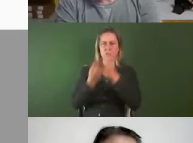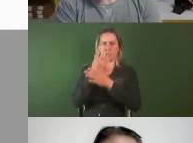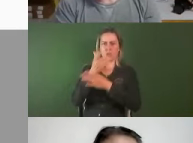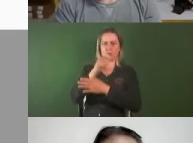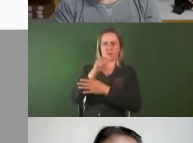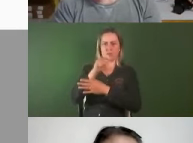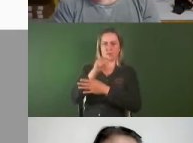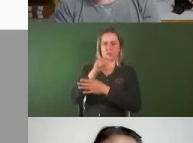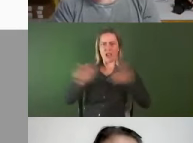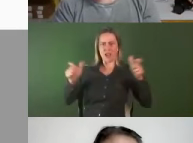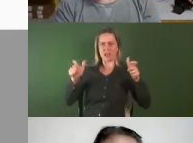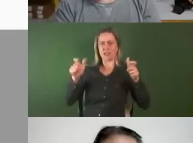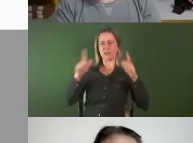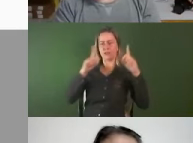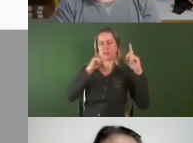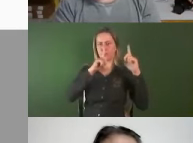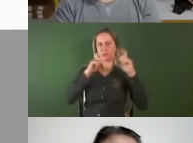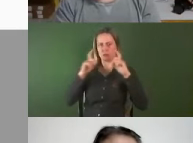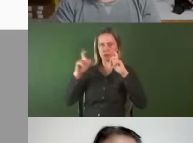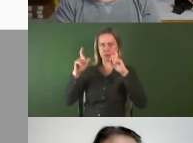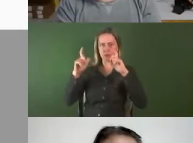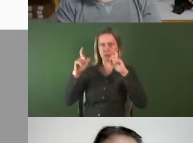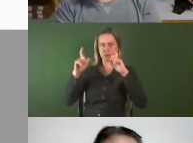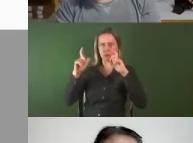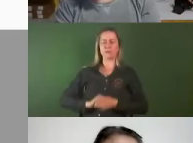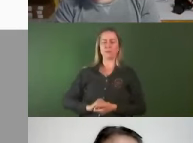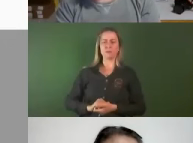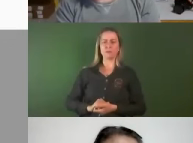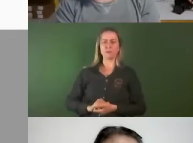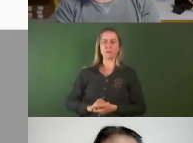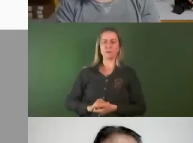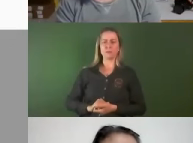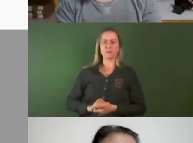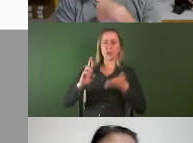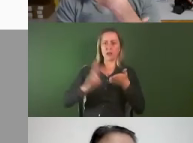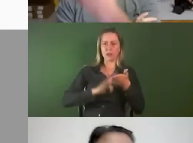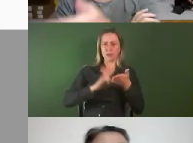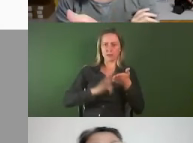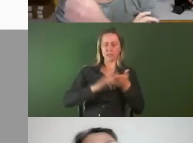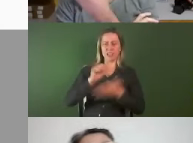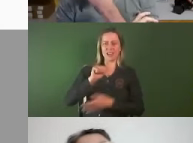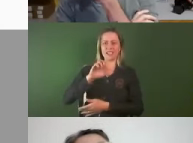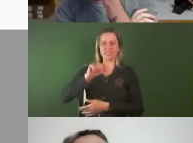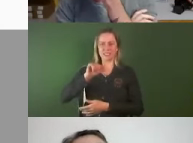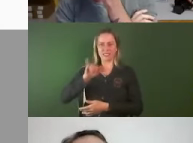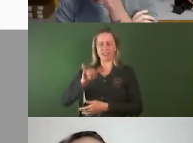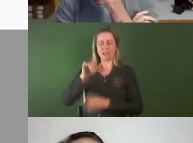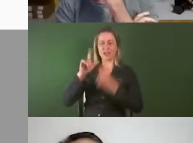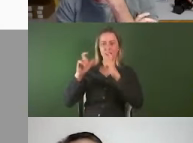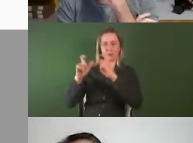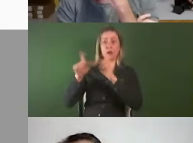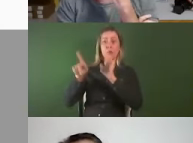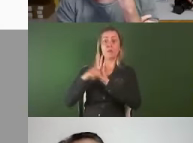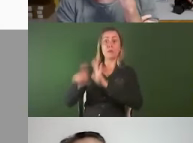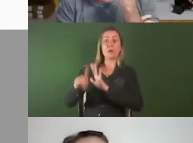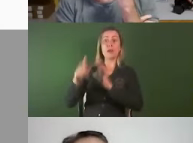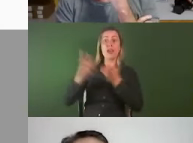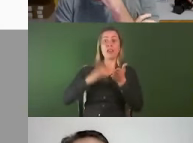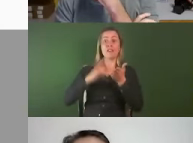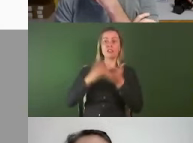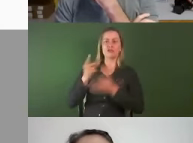fotografia. Esses caras, a revista Açaí Câmara, que é uma revista que durou durante muito tempo, também é